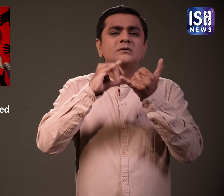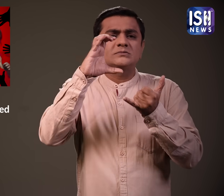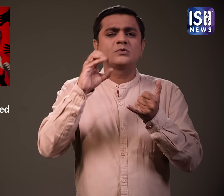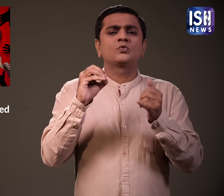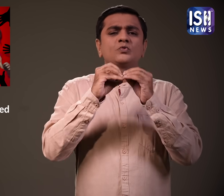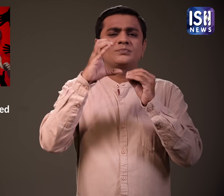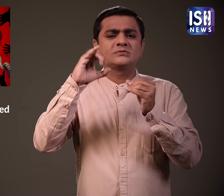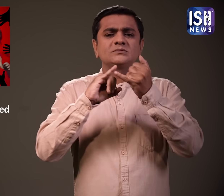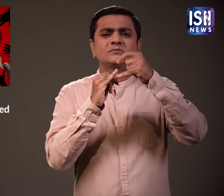समुदाई से थी.